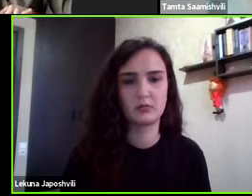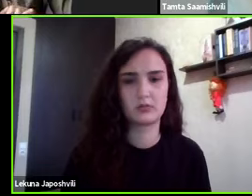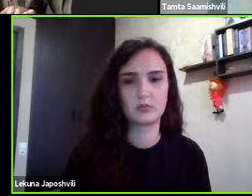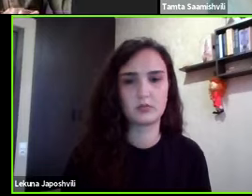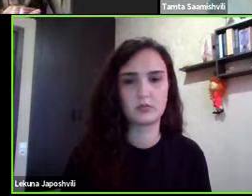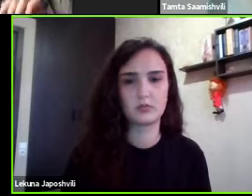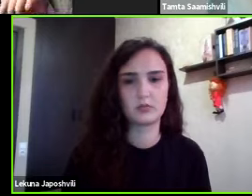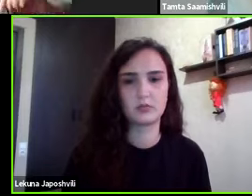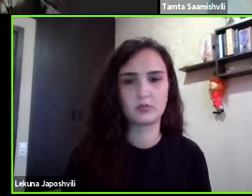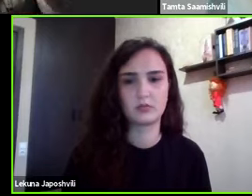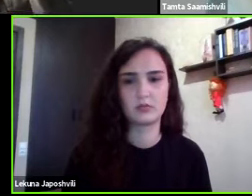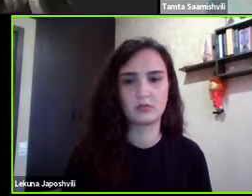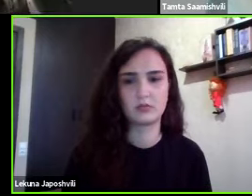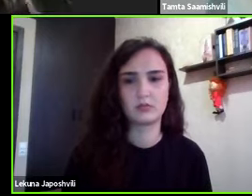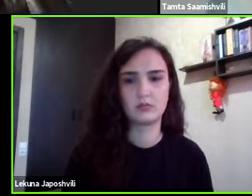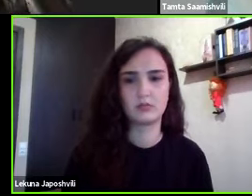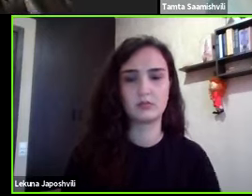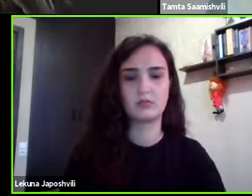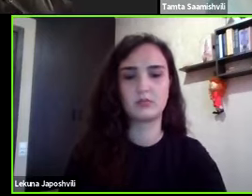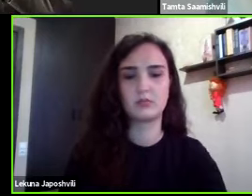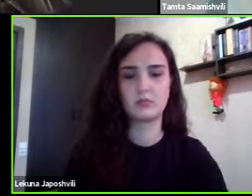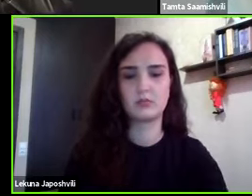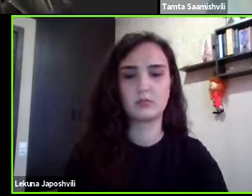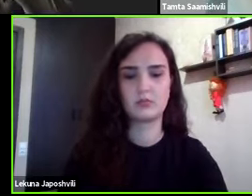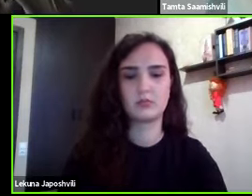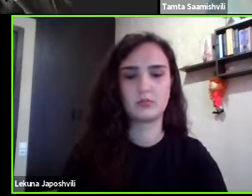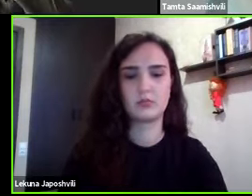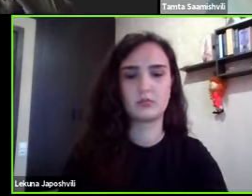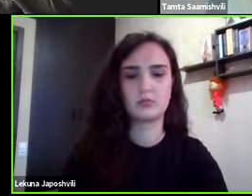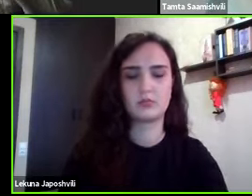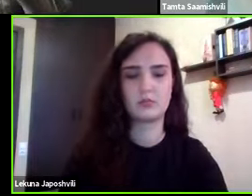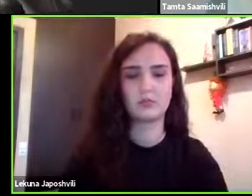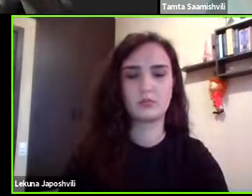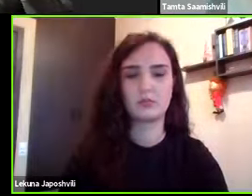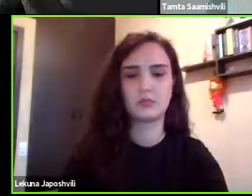და ვისაუბრებ ეგრეთ წოდებულ